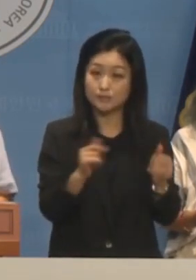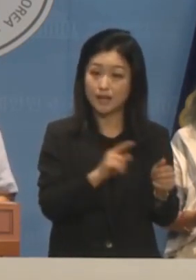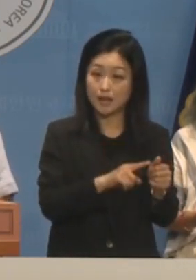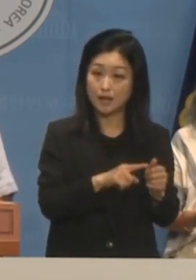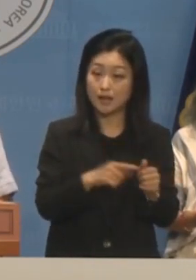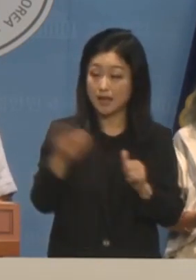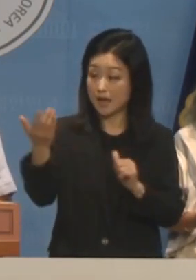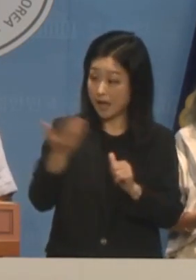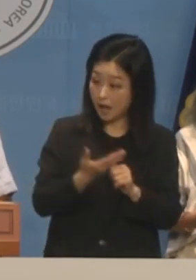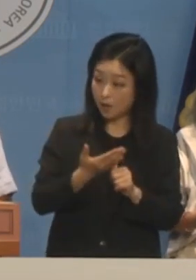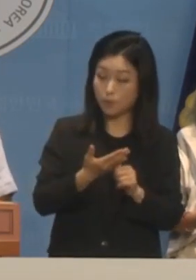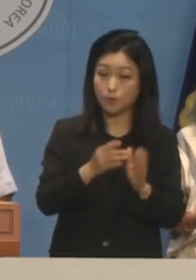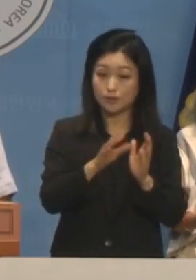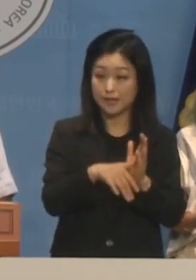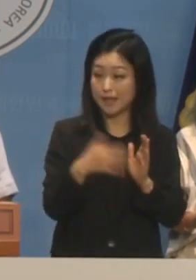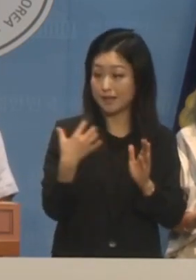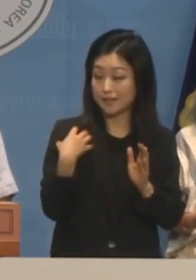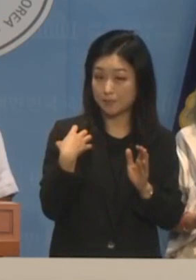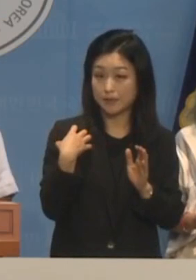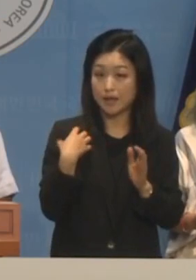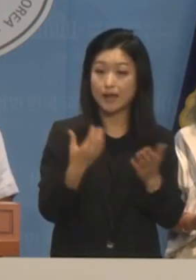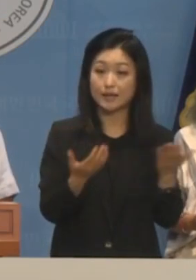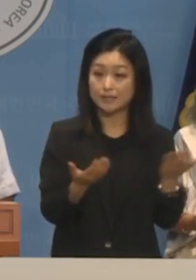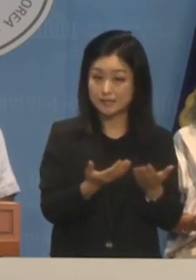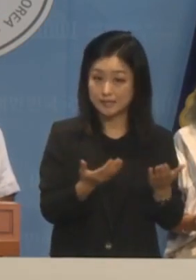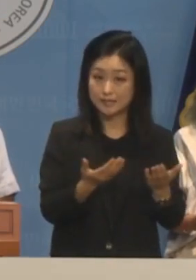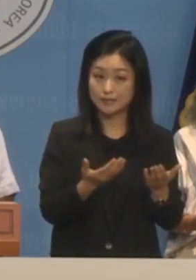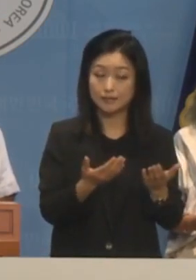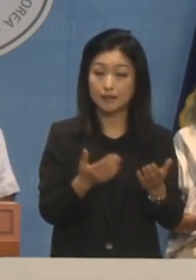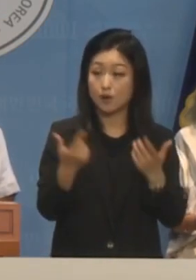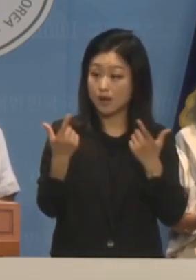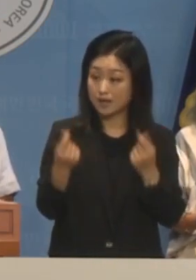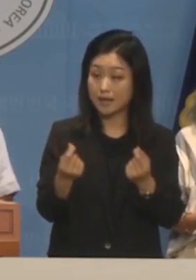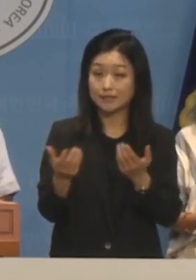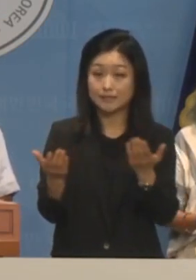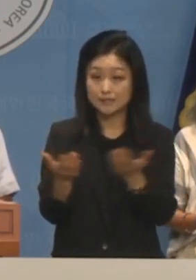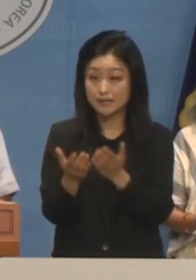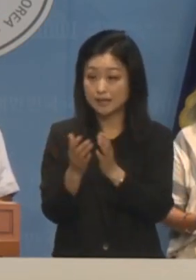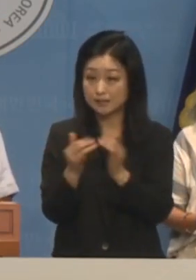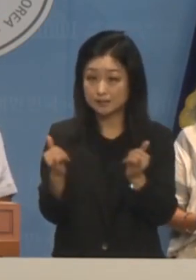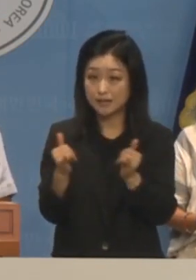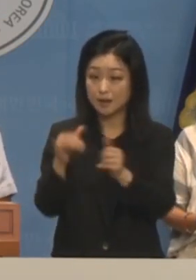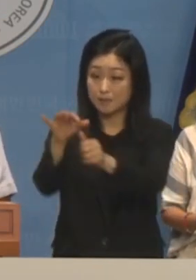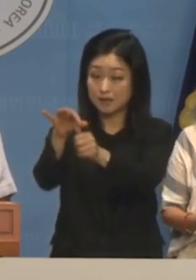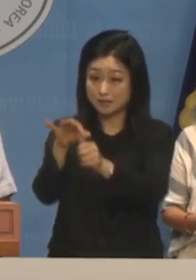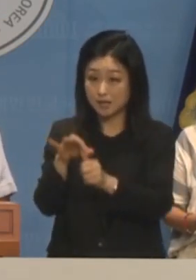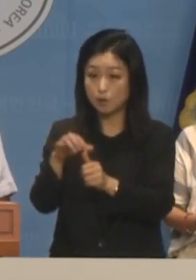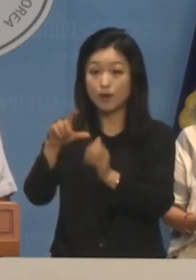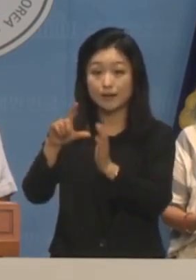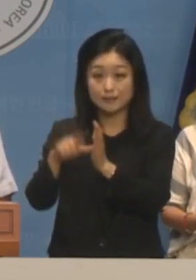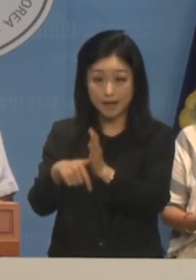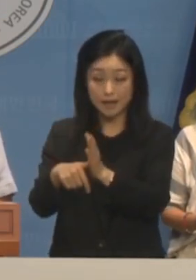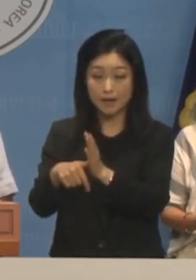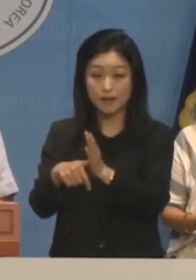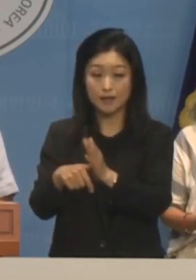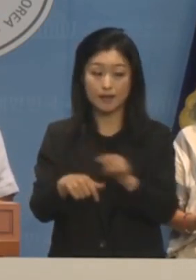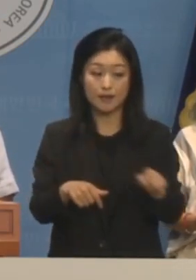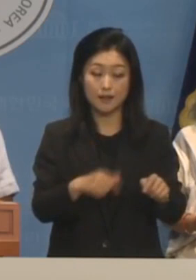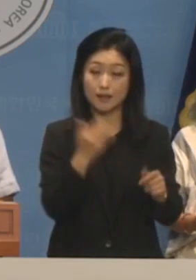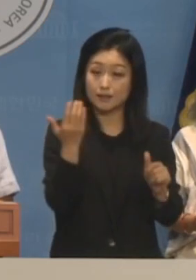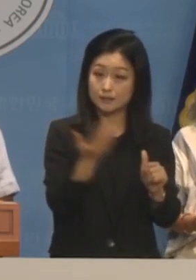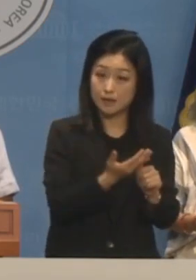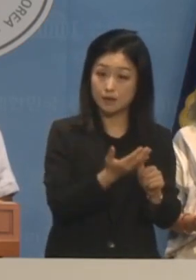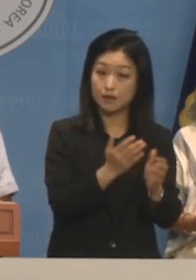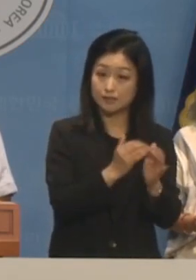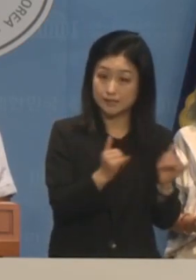해고 당시 담당했던 업무와 같은 업무를 할 근로자를 채용하려고 할 경우에